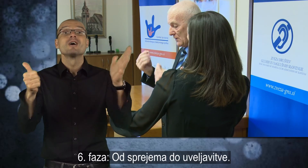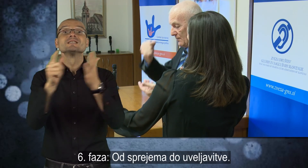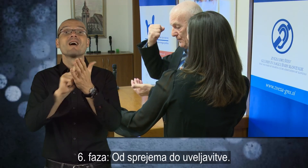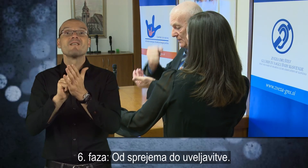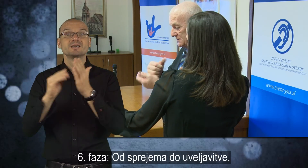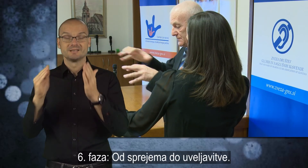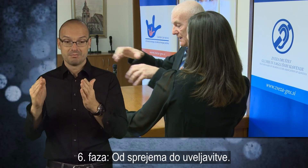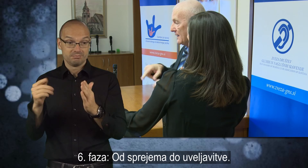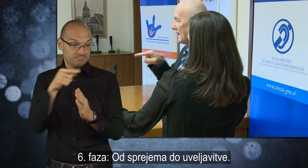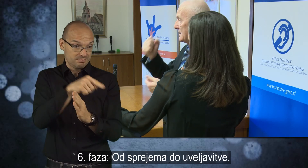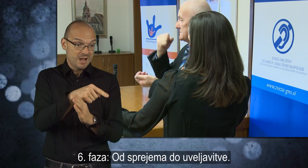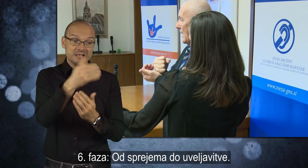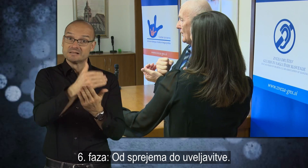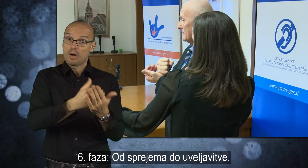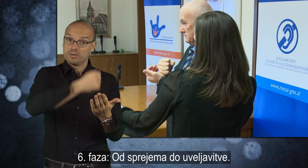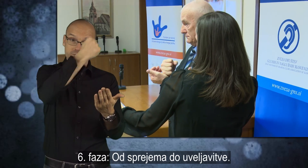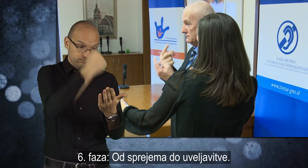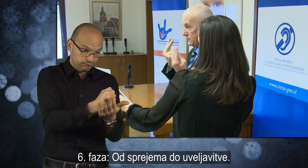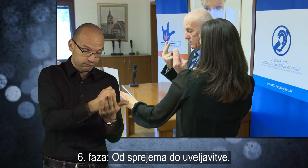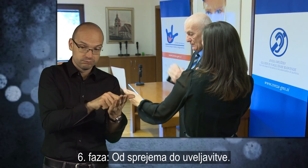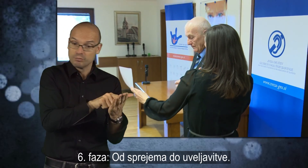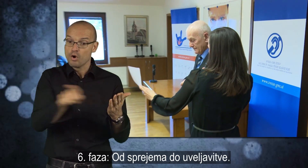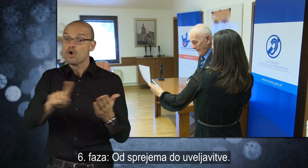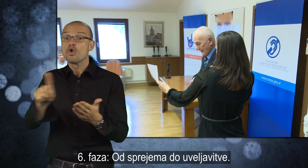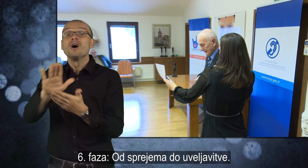Šesta faza. Od sprejema do uveljavitve.